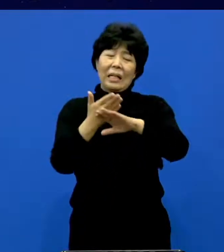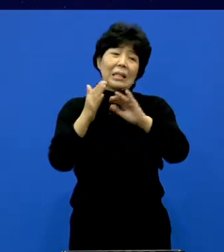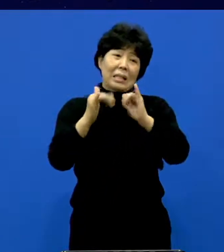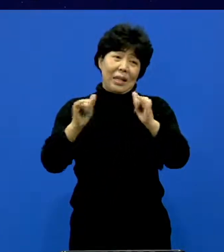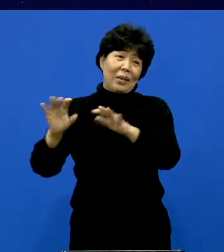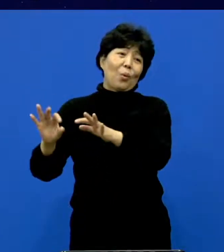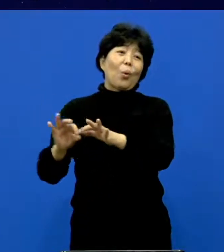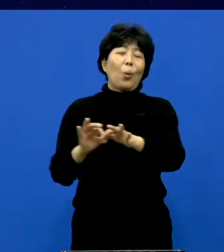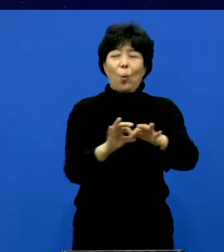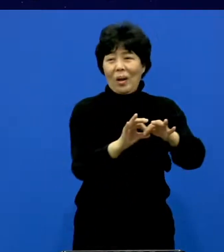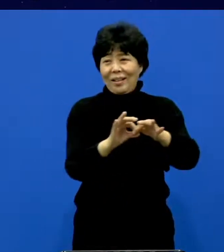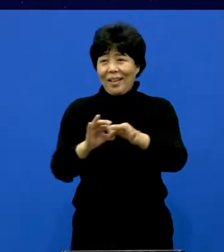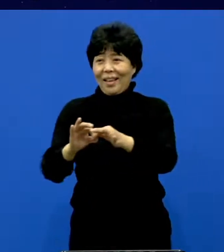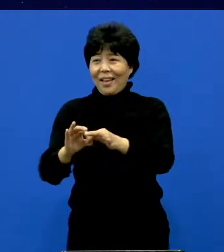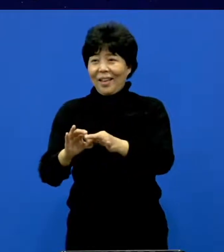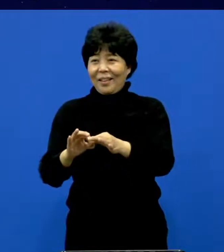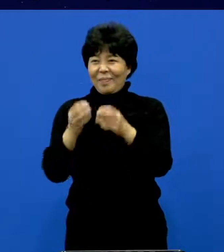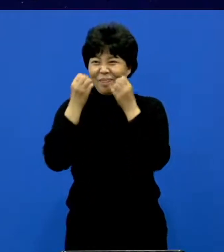출발이 되는 거죠.